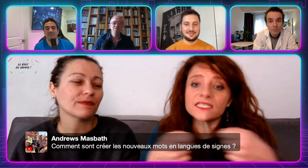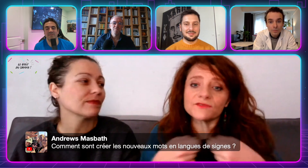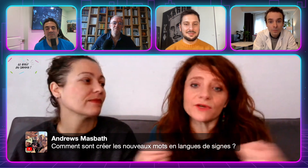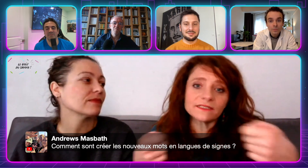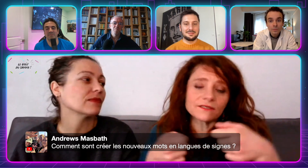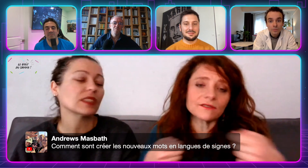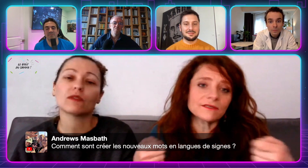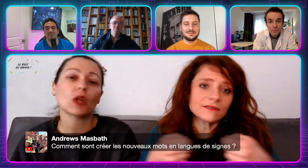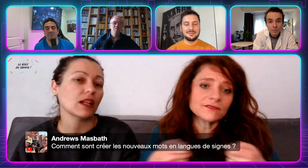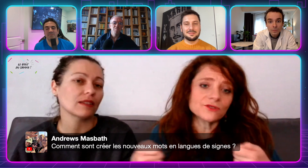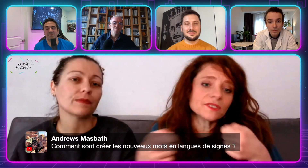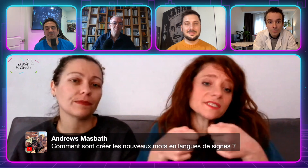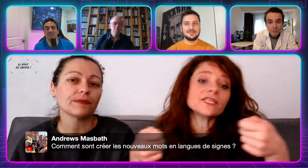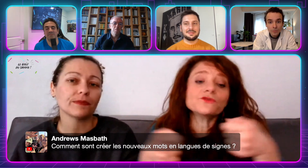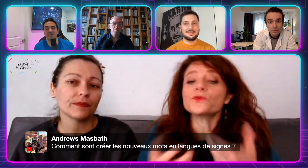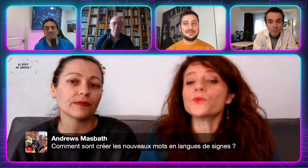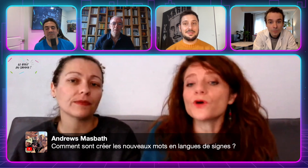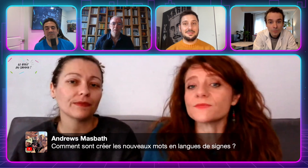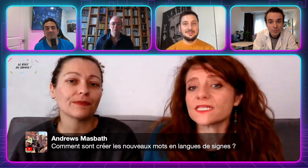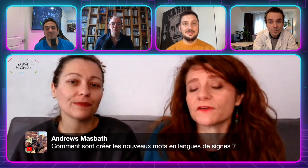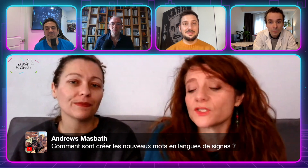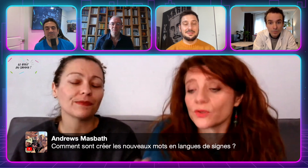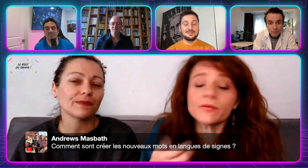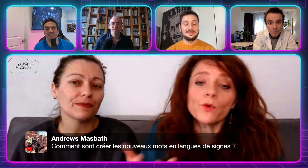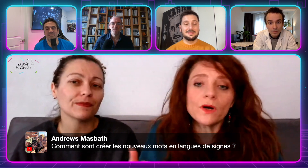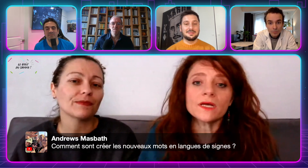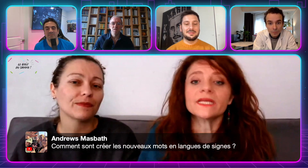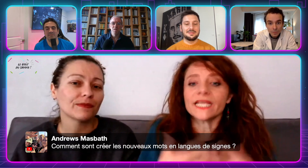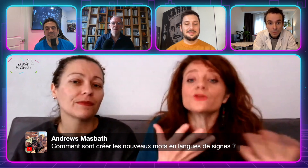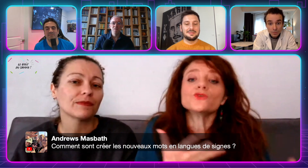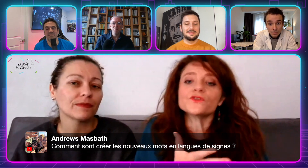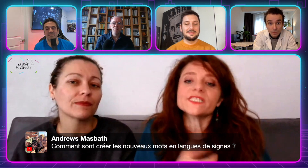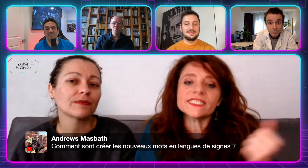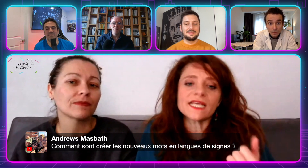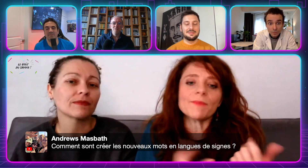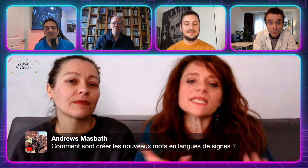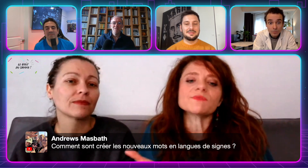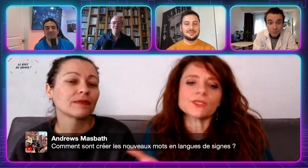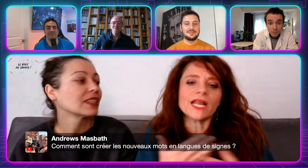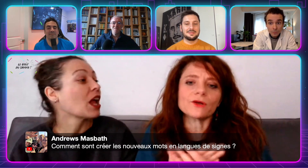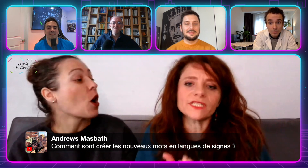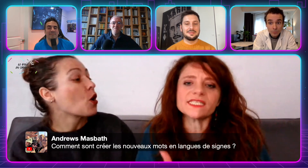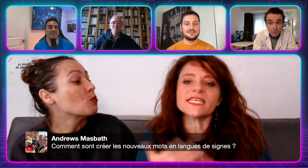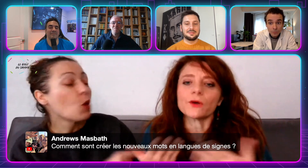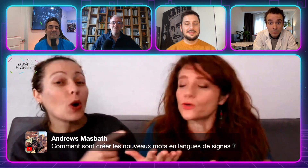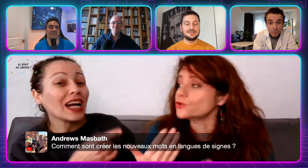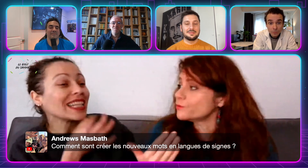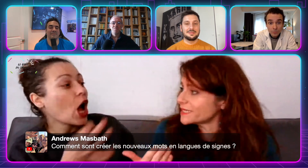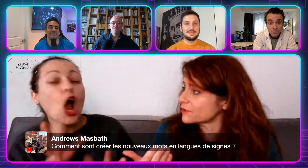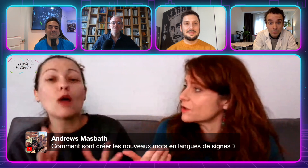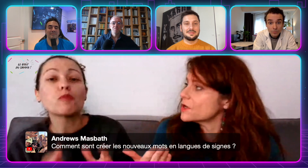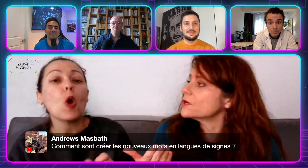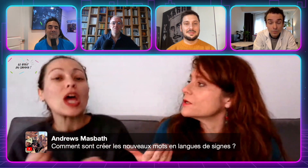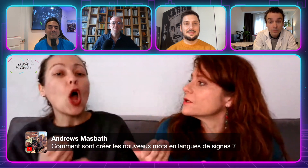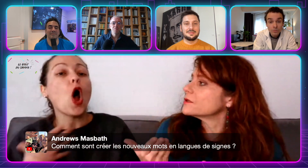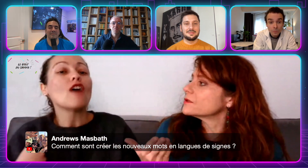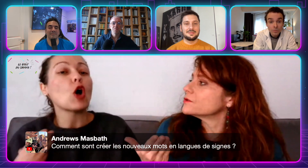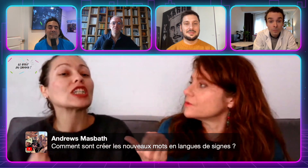des signes qui vont être sur les nouveaux mots, comme ça, enfin sur les mots. Il y a de nouveaux signes qui apparaissent puisque la langue des signes est reconnue